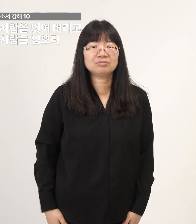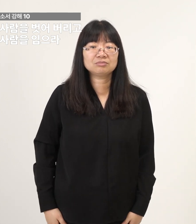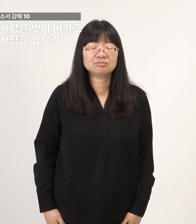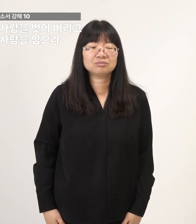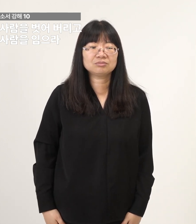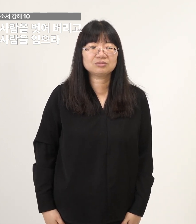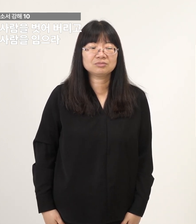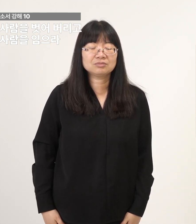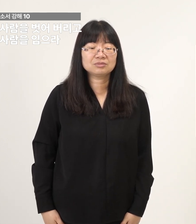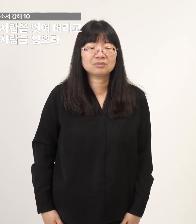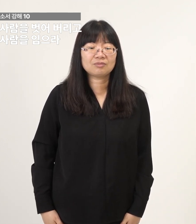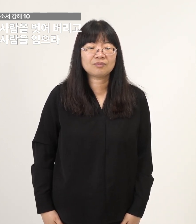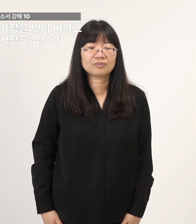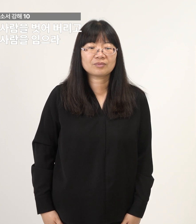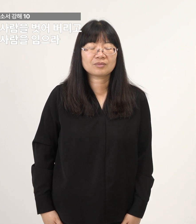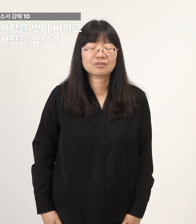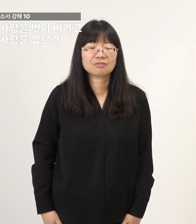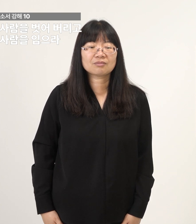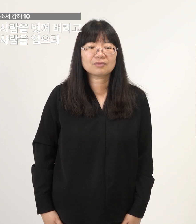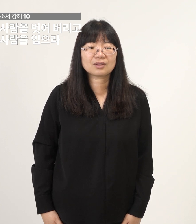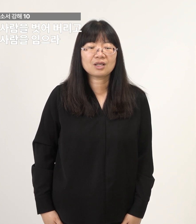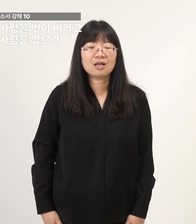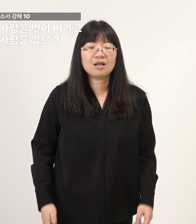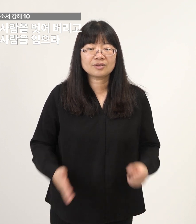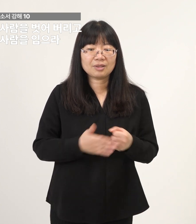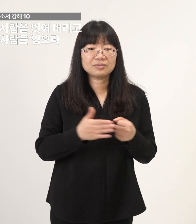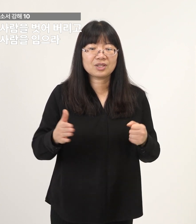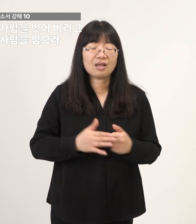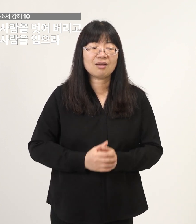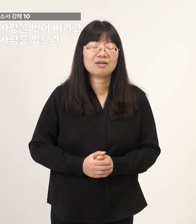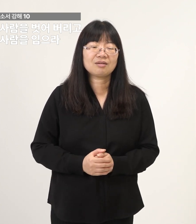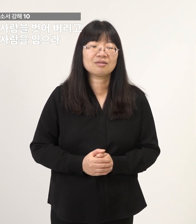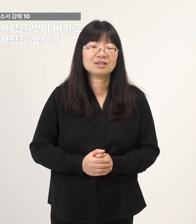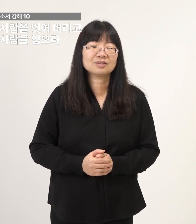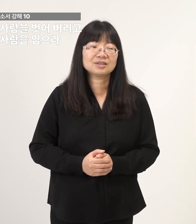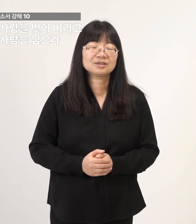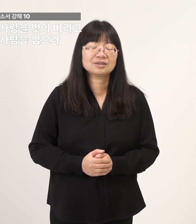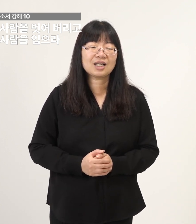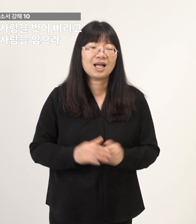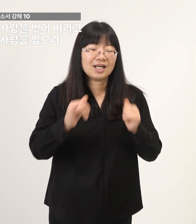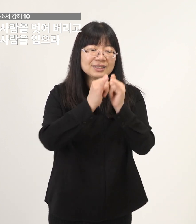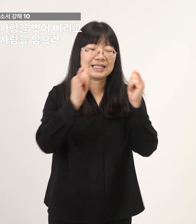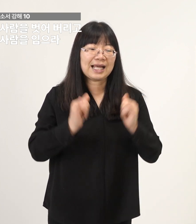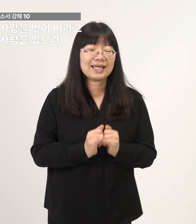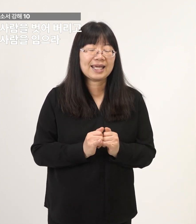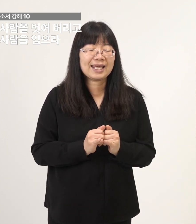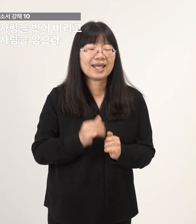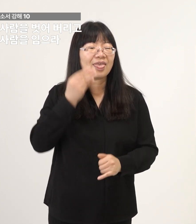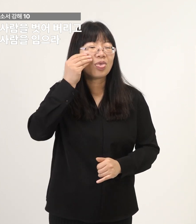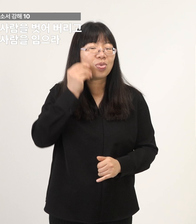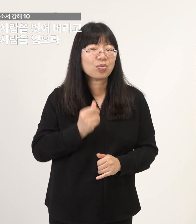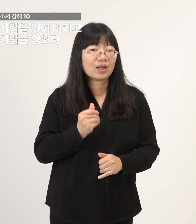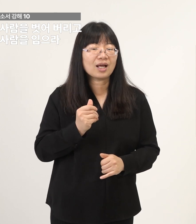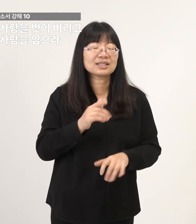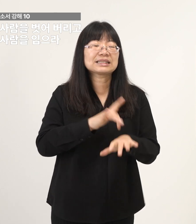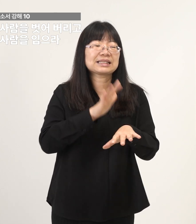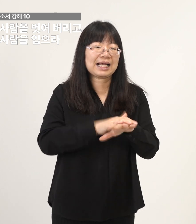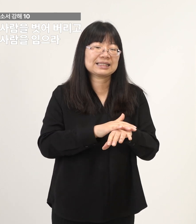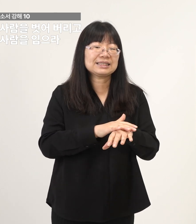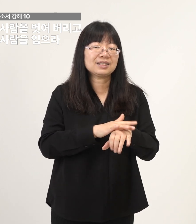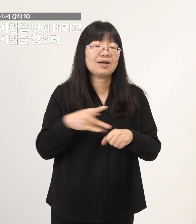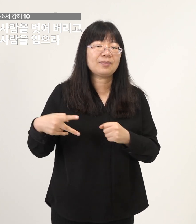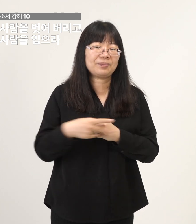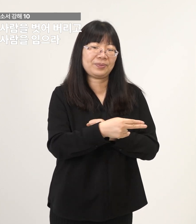그래서 사회물을 빼는 작업을 합니다. 그리고 이제 4주 또는 6주 훈련이